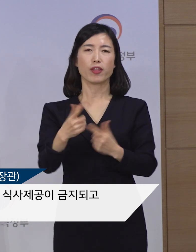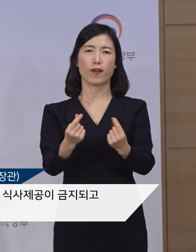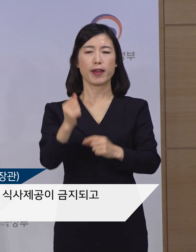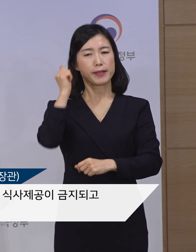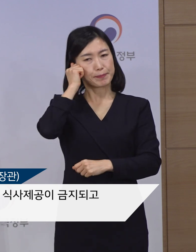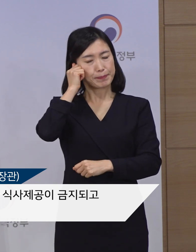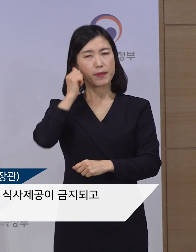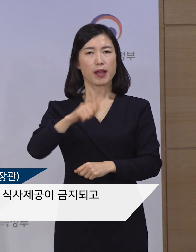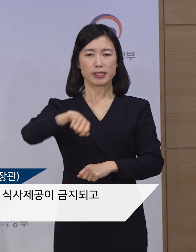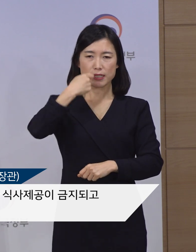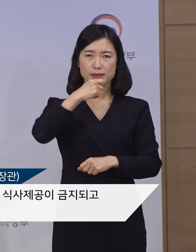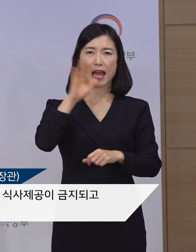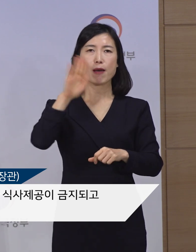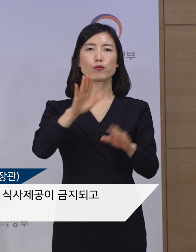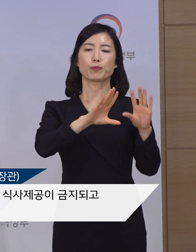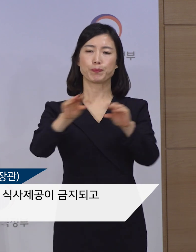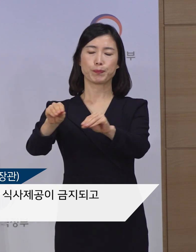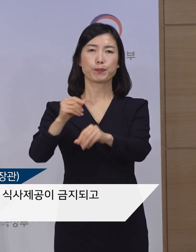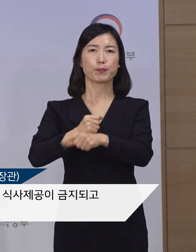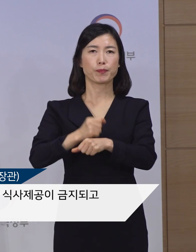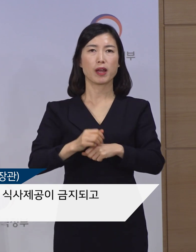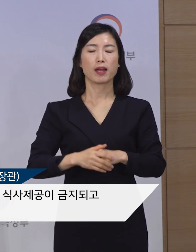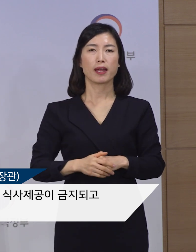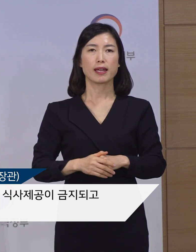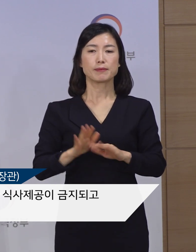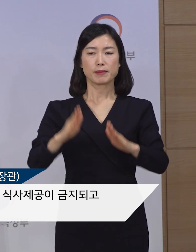등도 숙박과 식사 제공이